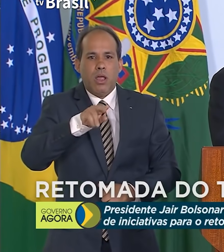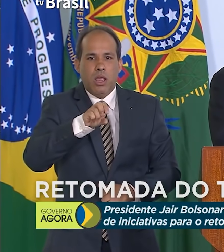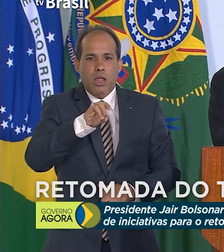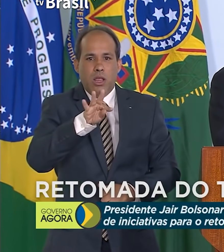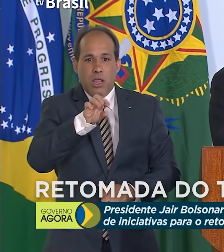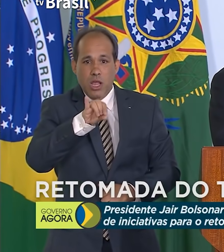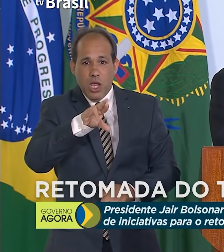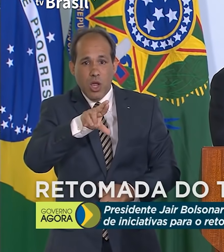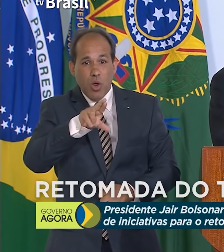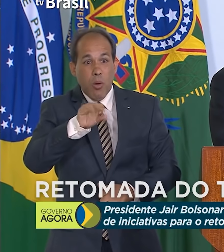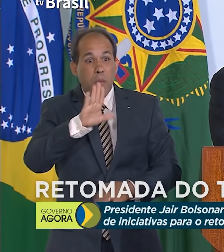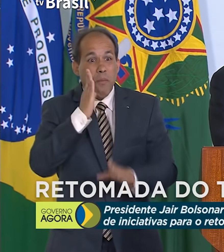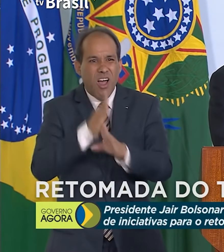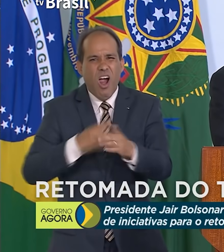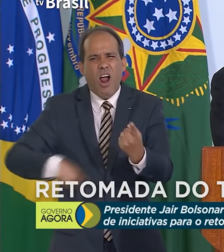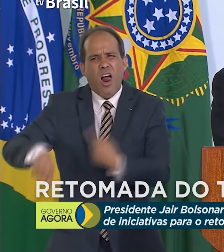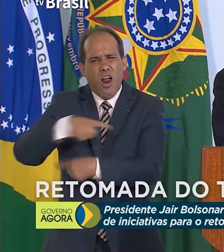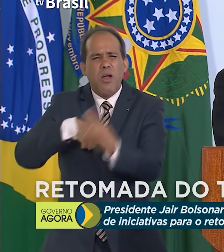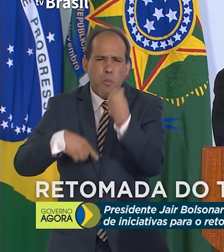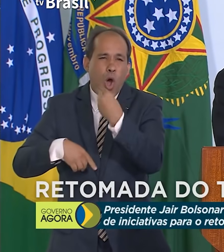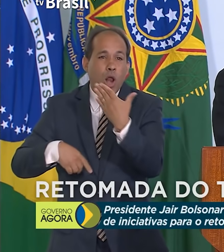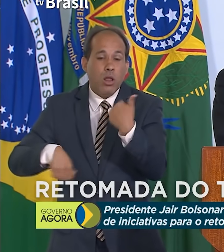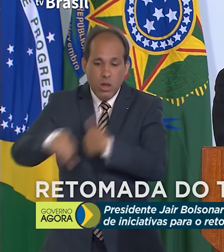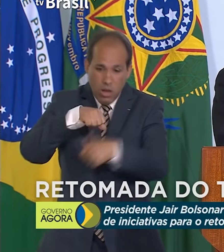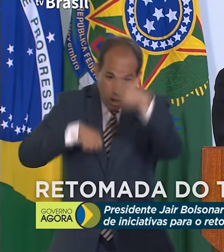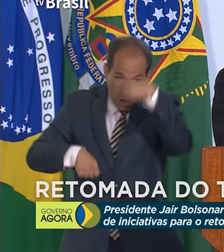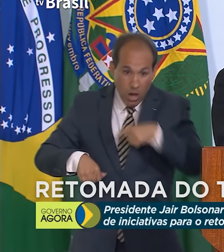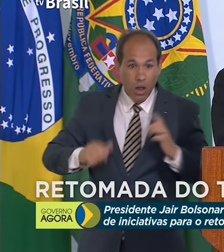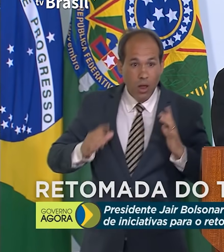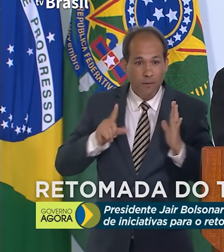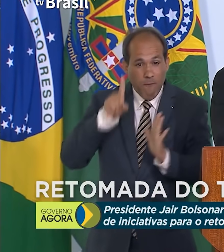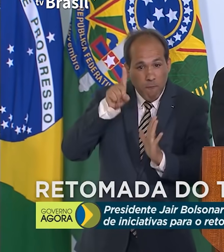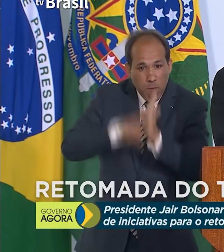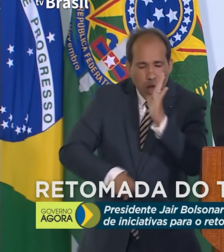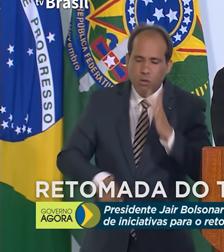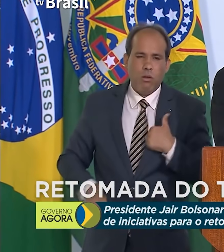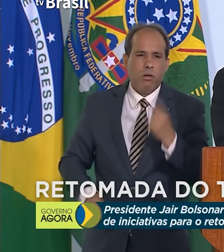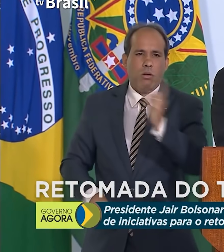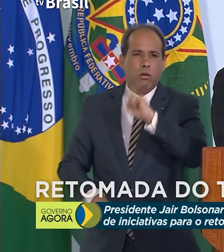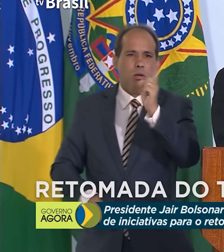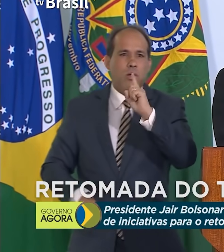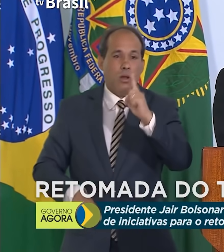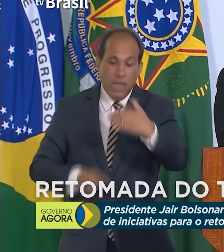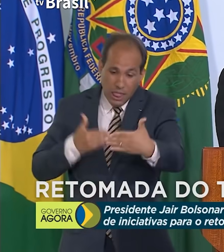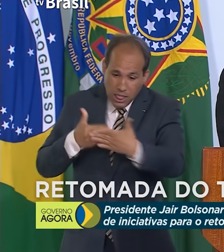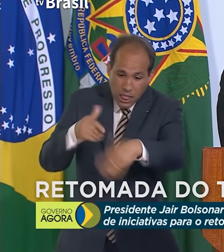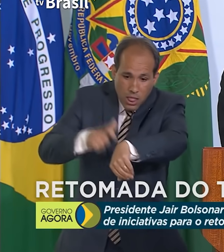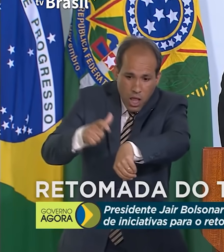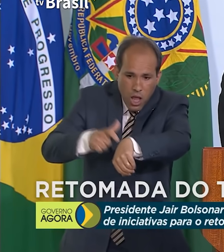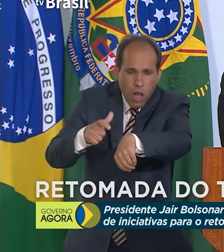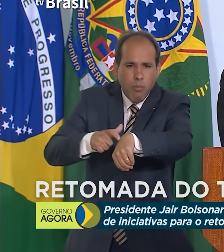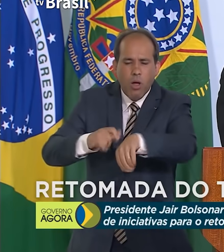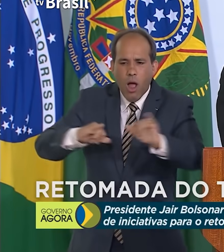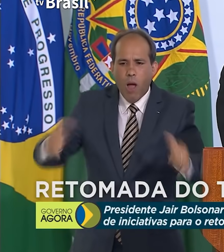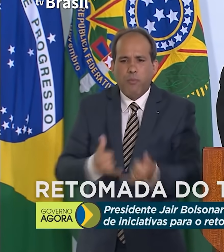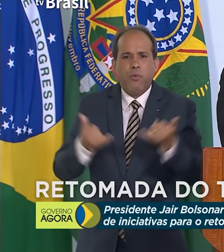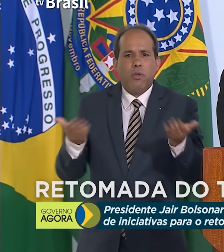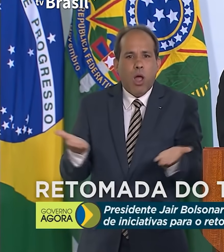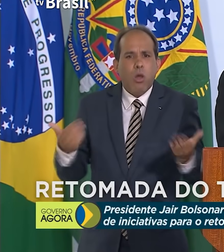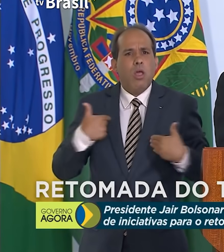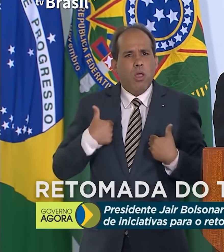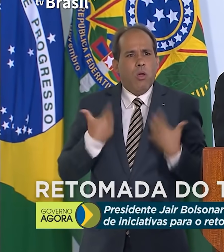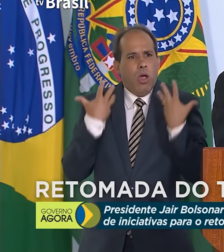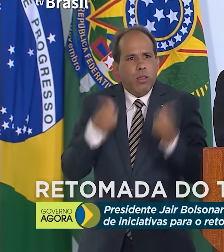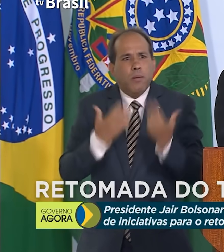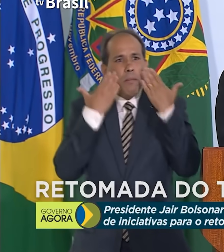terão outro Líder um tanto em tão curto espaço de tempo Oi e a chance de mudar essa eu